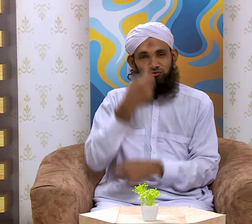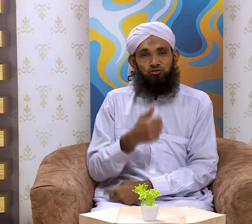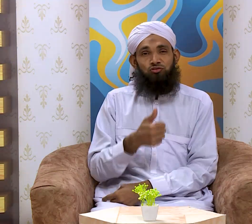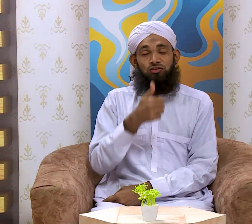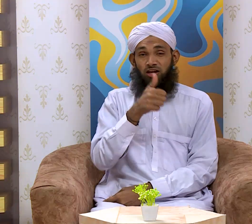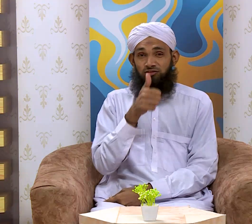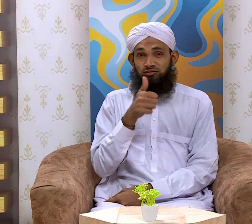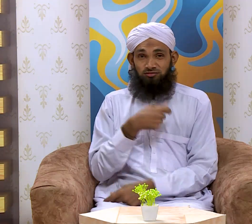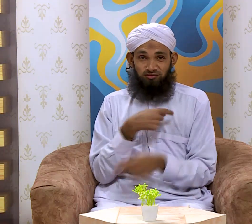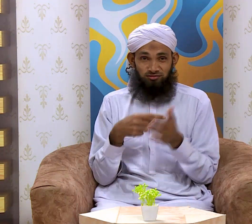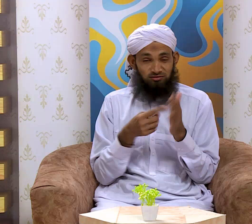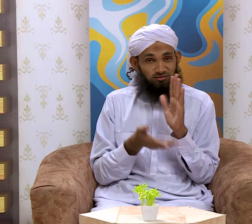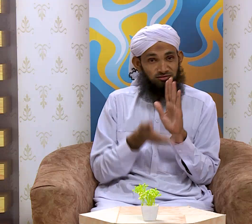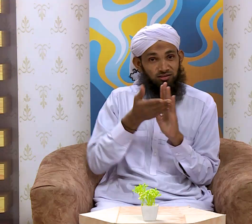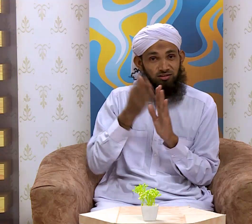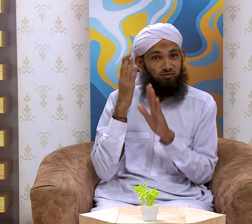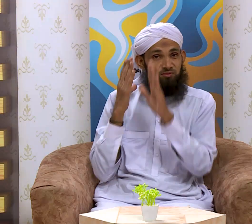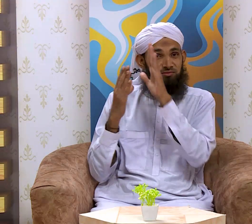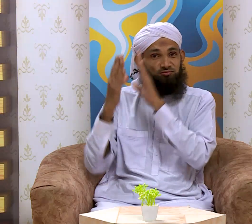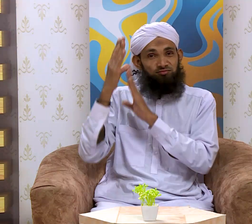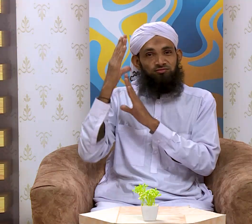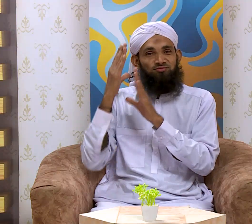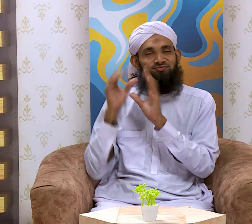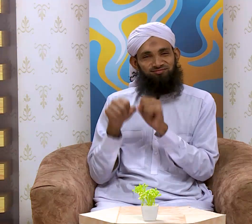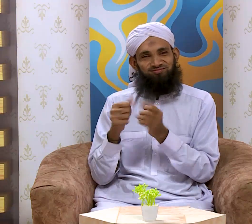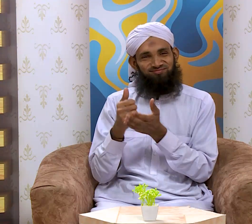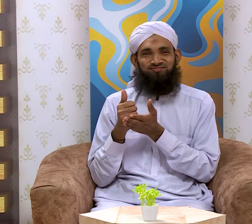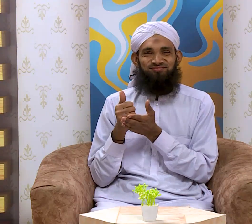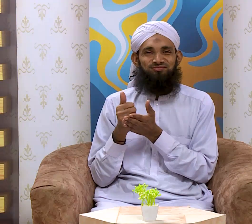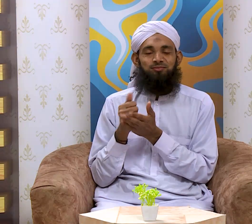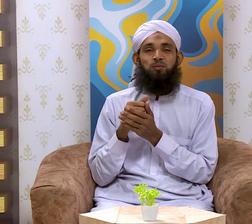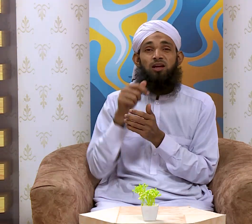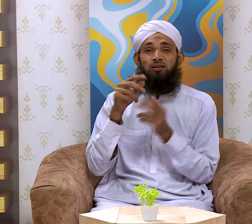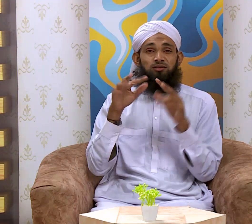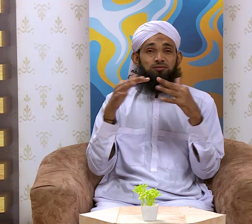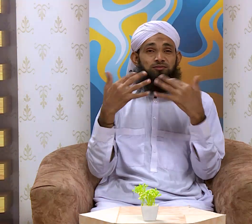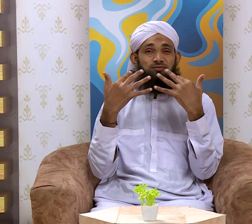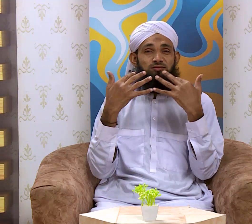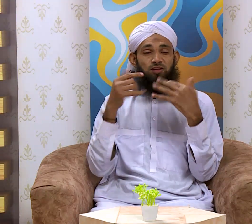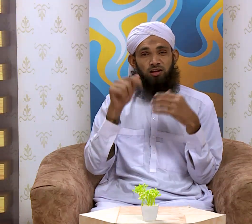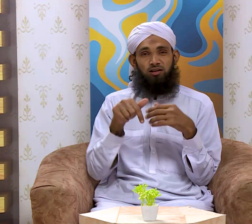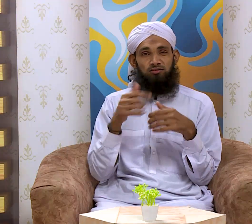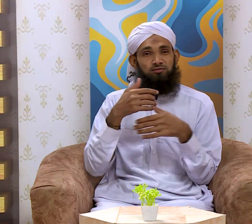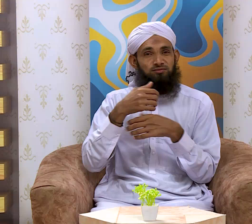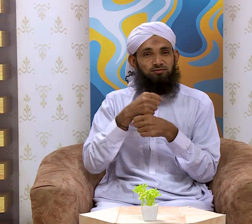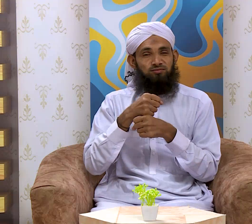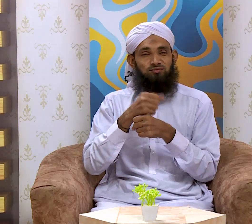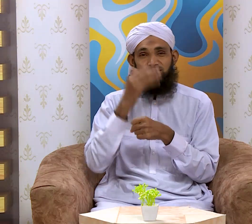نیتیں ہوں گی اتنا ہی زیادہ عمل کا ثواب ملے گا۔ ناظرین، آج جو ہم ٹاپک لے کر آئے ہیں، آج جو ہمارے سلسلے کا موضوع ہے وہ